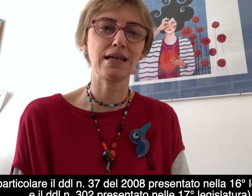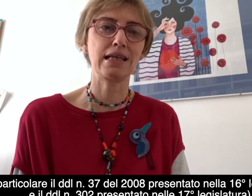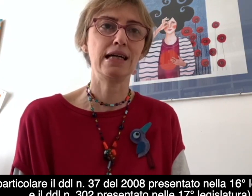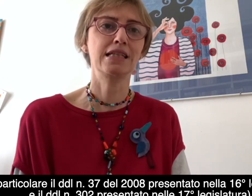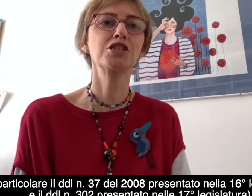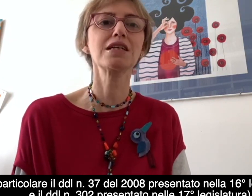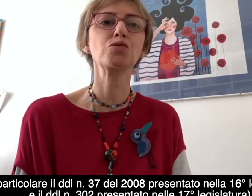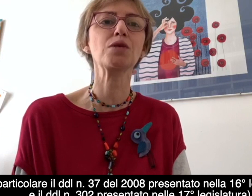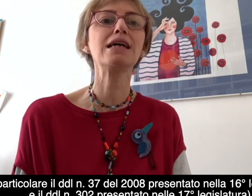legislatura